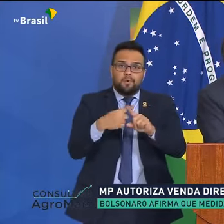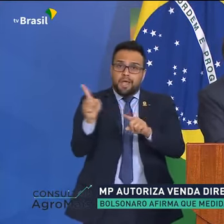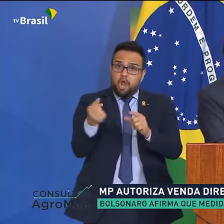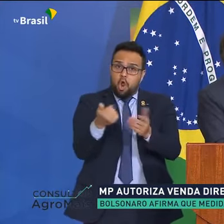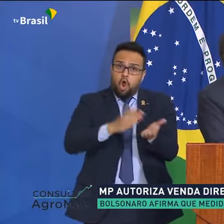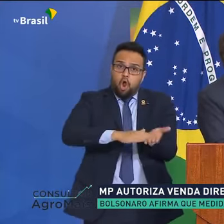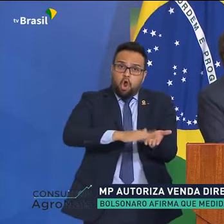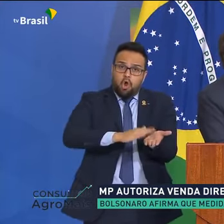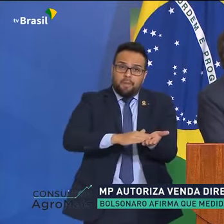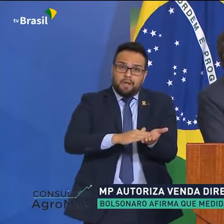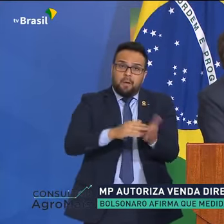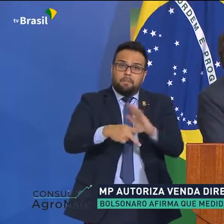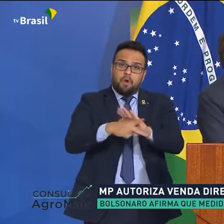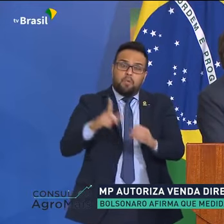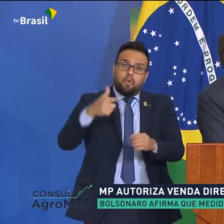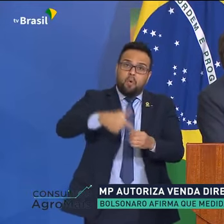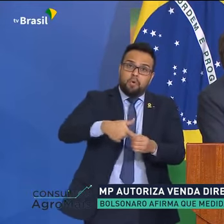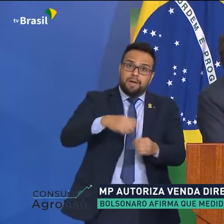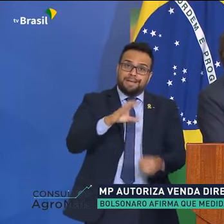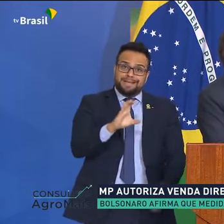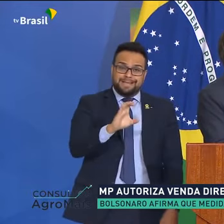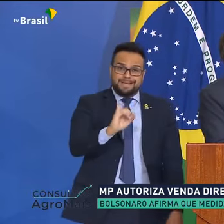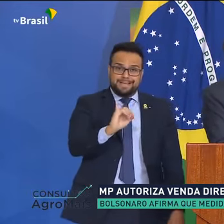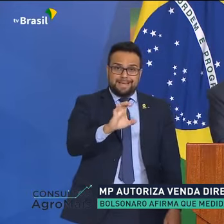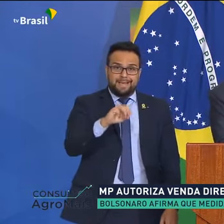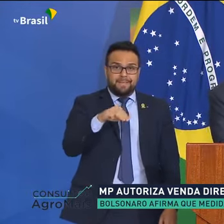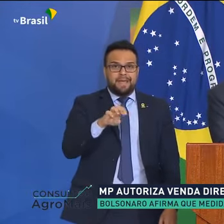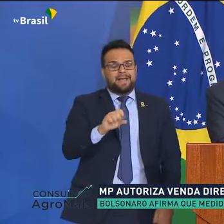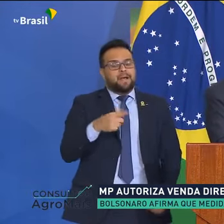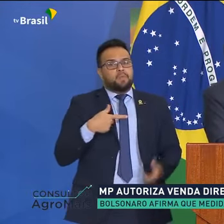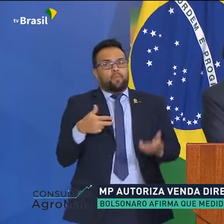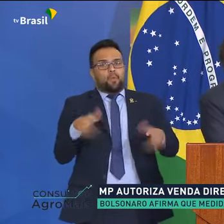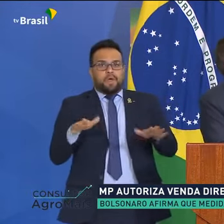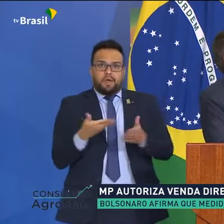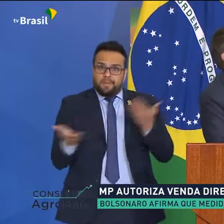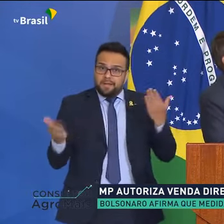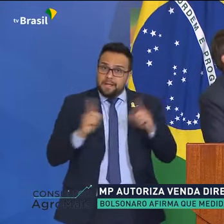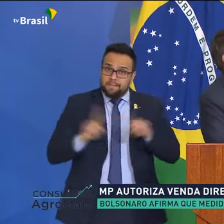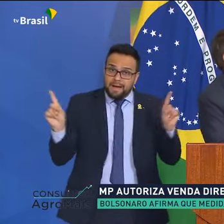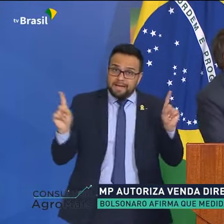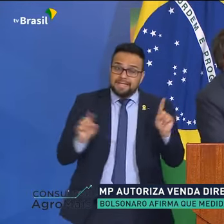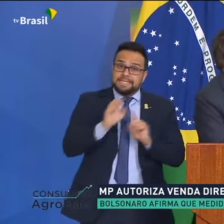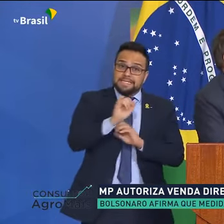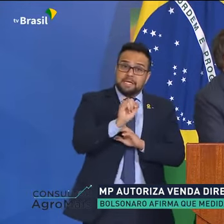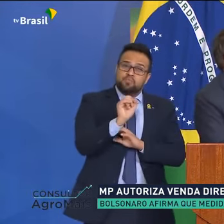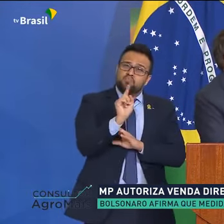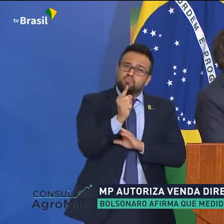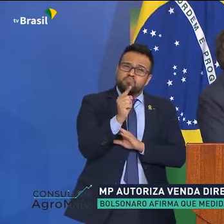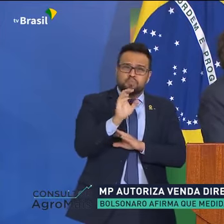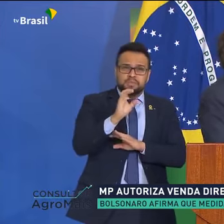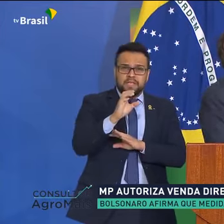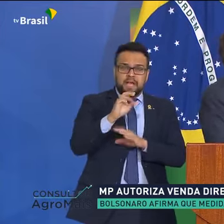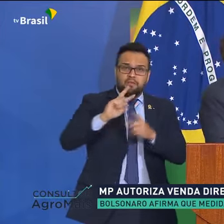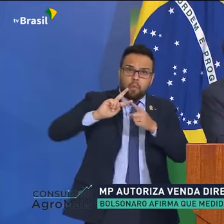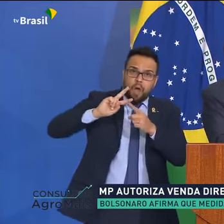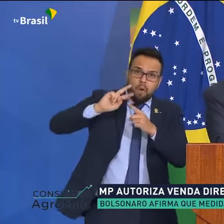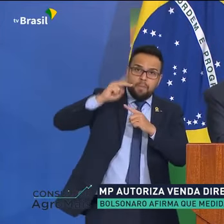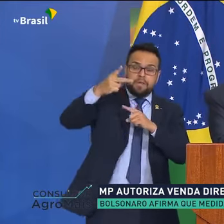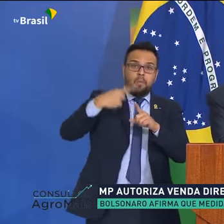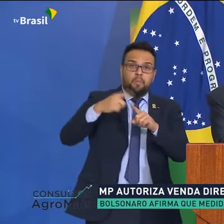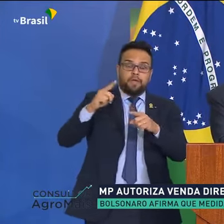tô aquele combustível tido cms você não quer perder a receita mas quando você aumenta um centavo porque o dólar